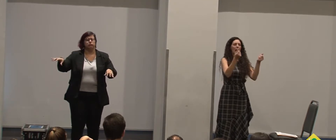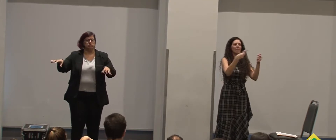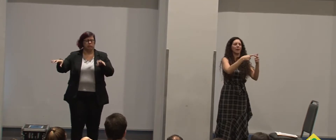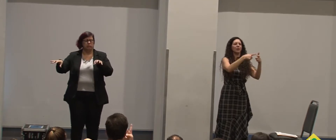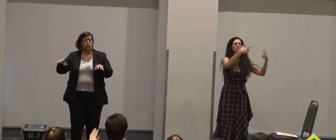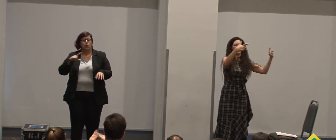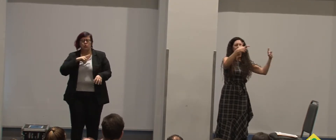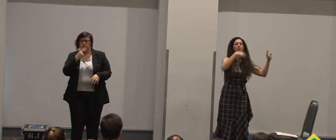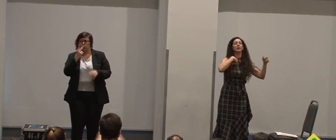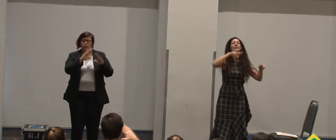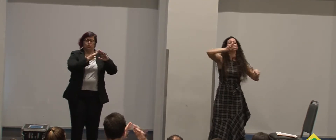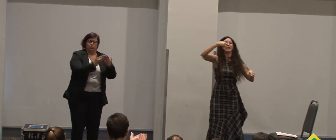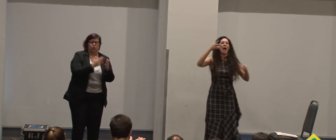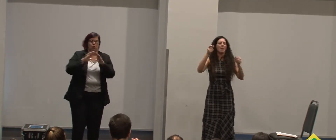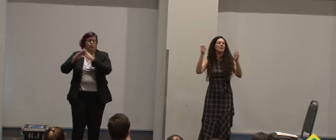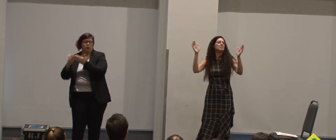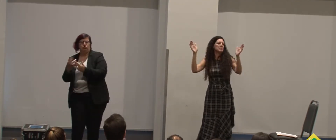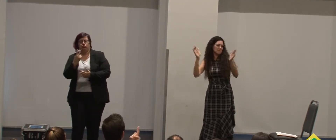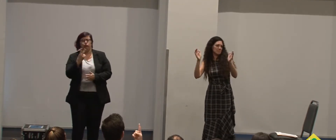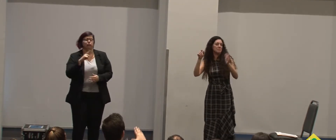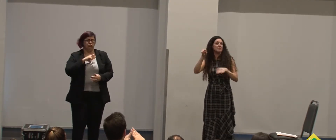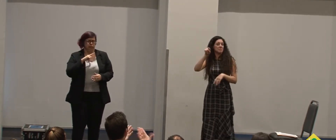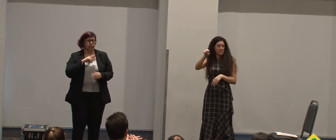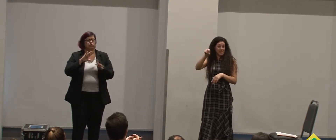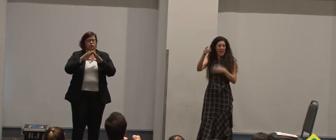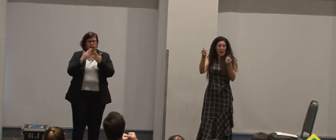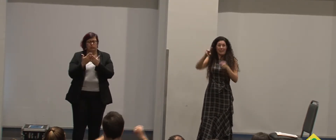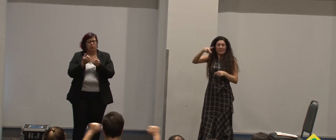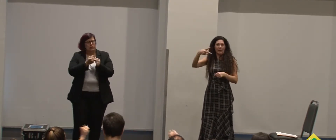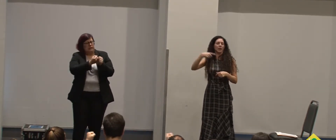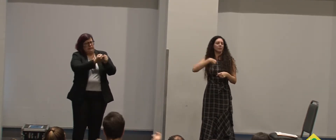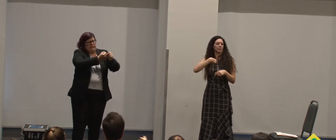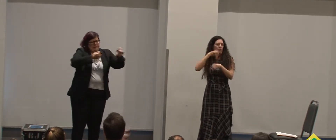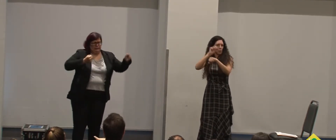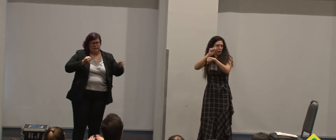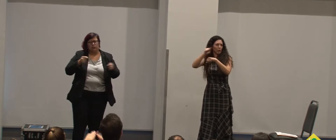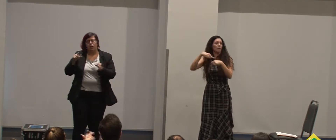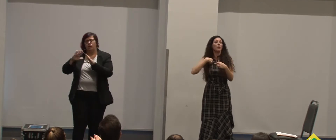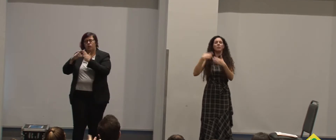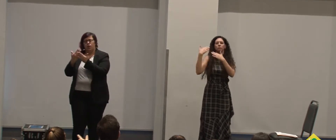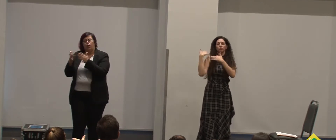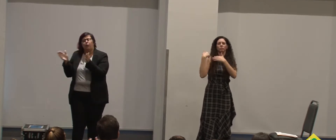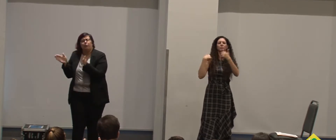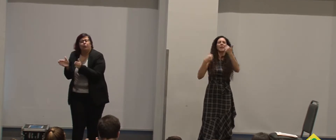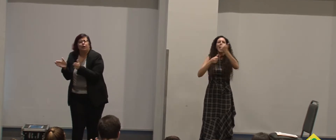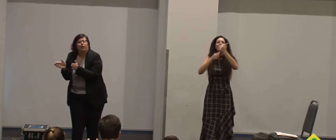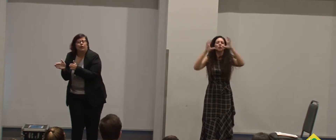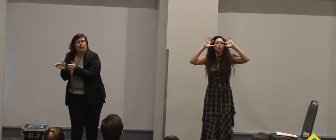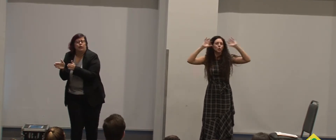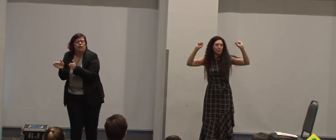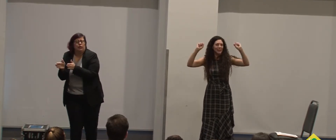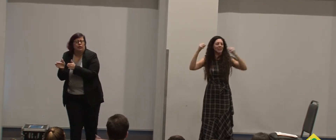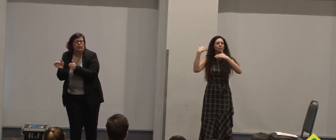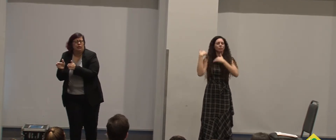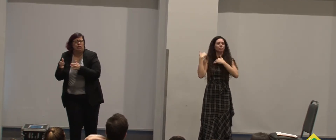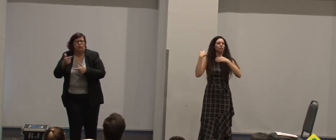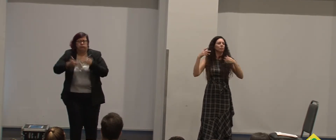São dois polos, são duas escolas. Eu atuo uma